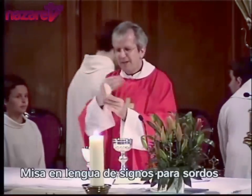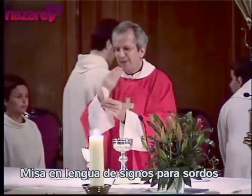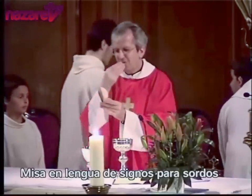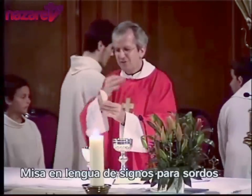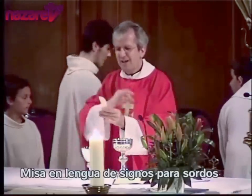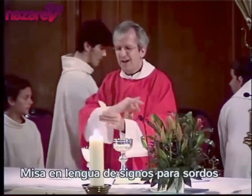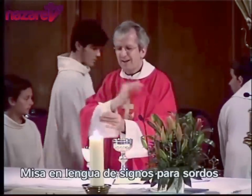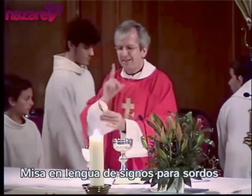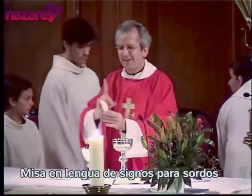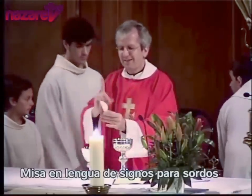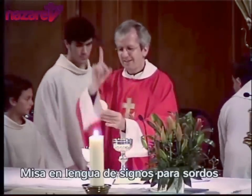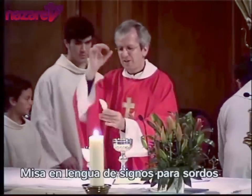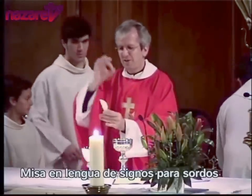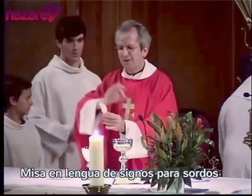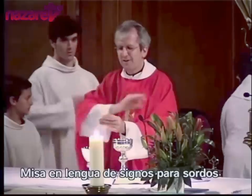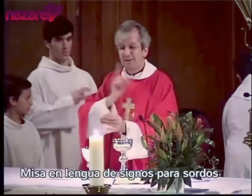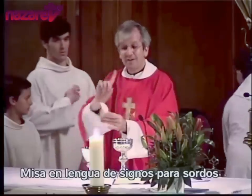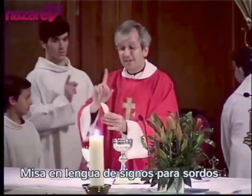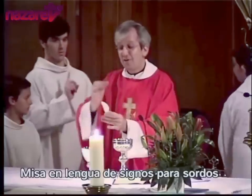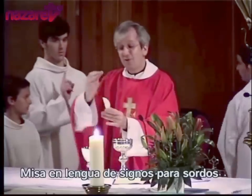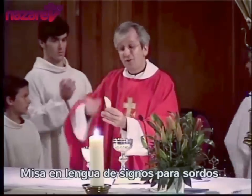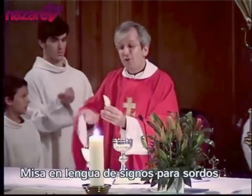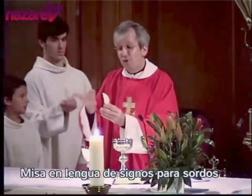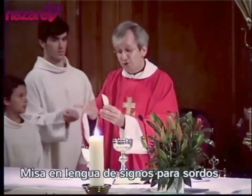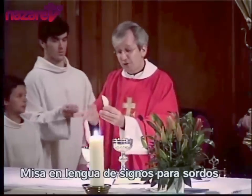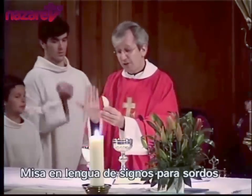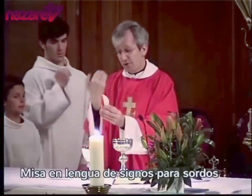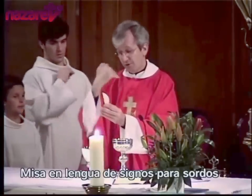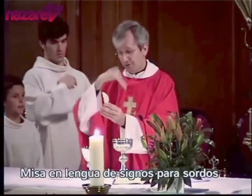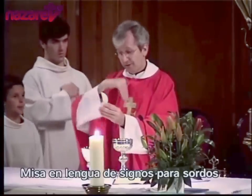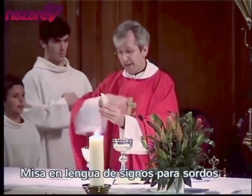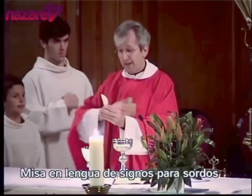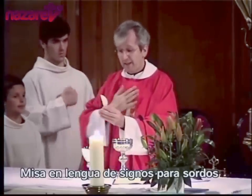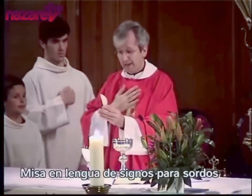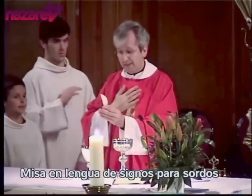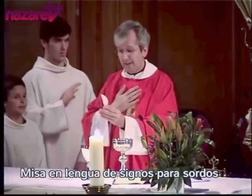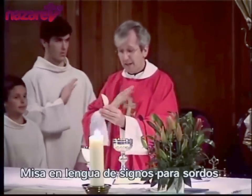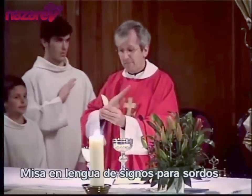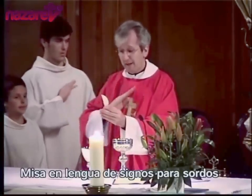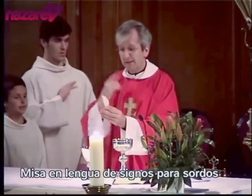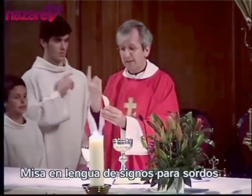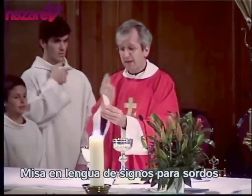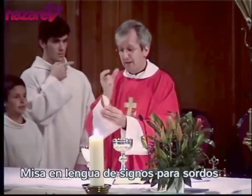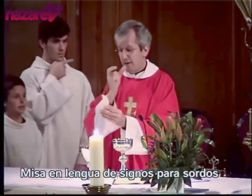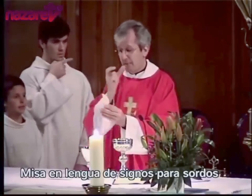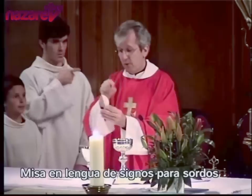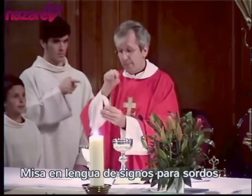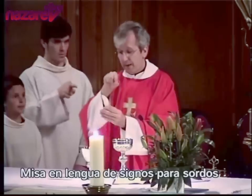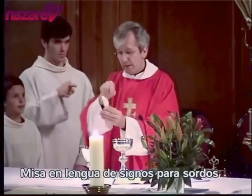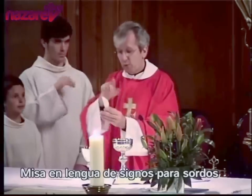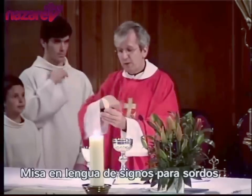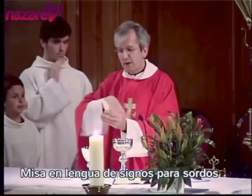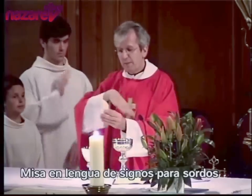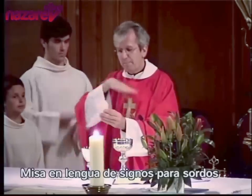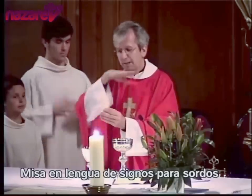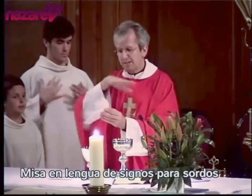los invitados a la cena del Señor. Señor, no soy digno de que entres en mi casa, pero una